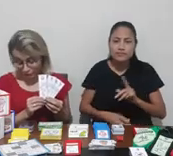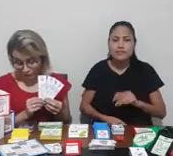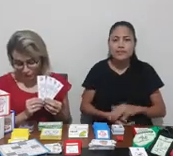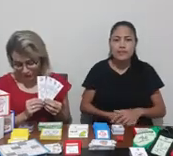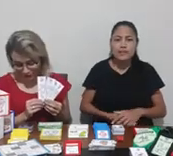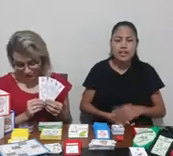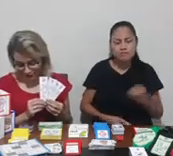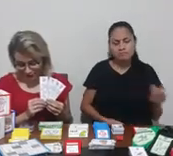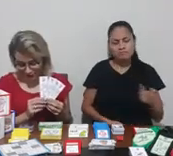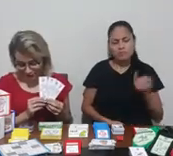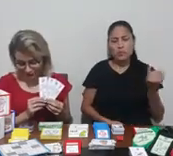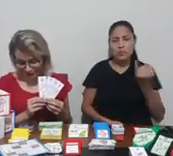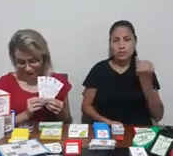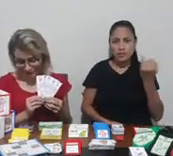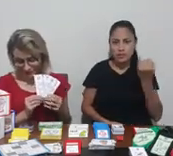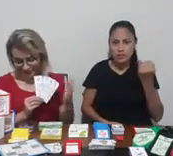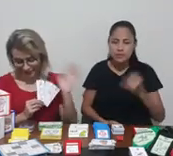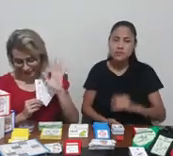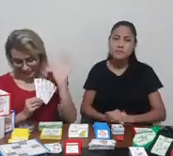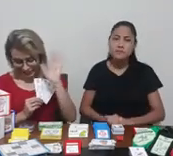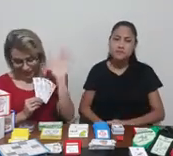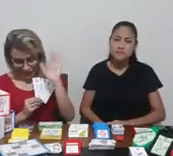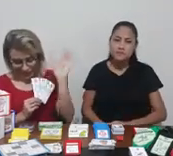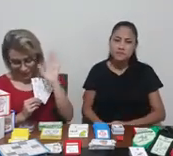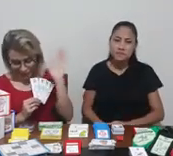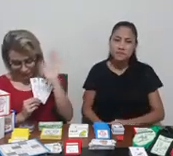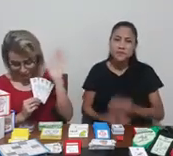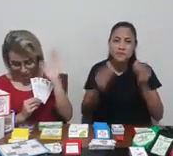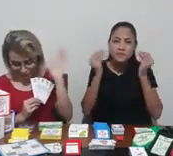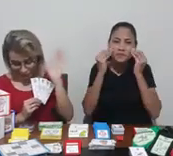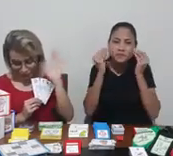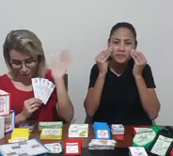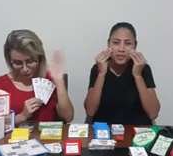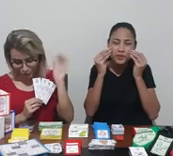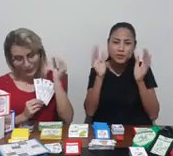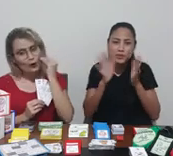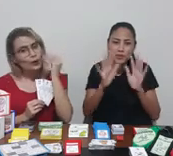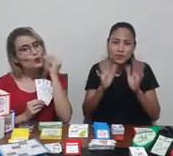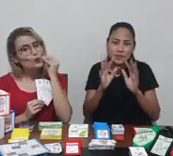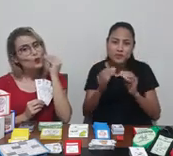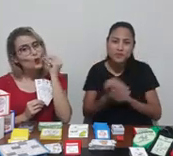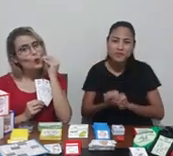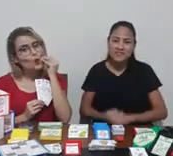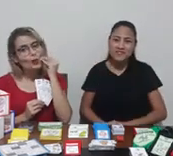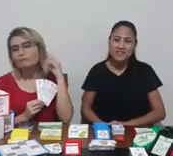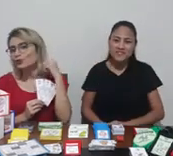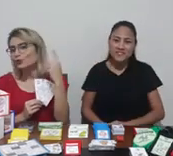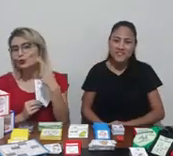é fundamental, tá? Beijo para todo mundo, tá? Ó,